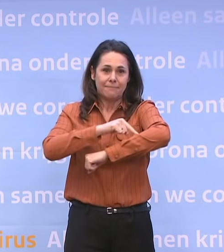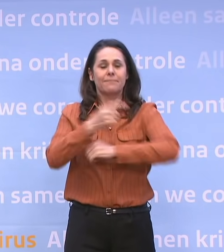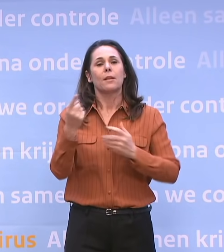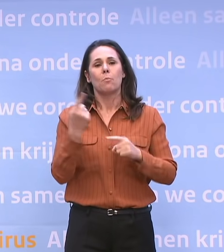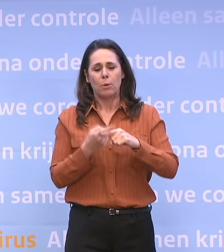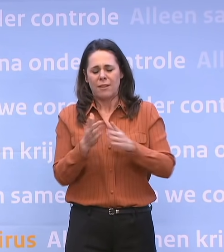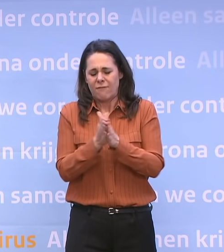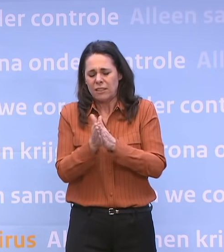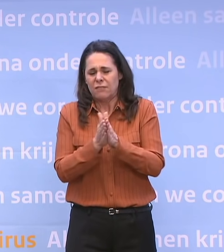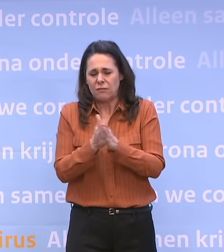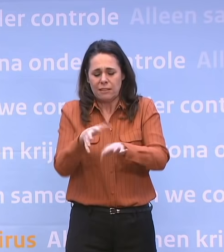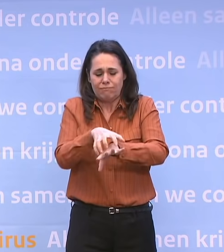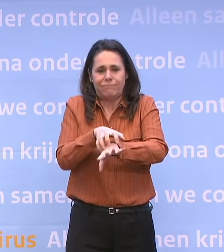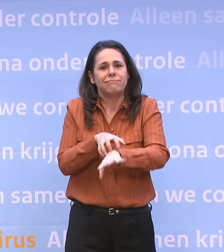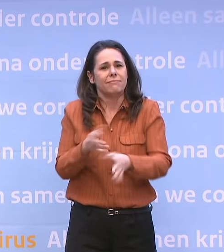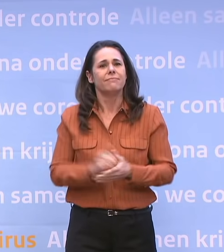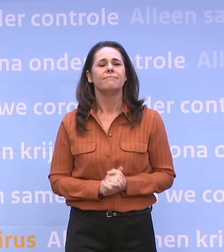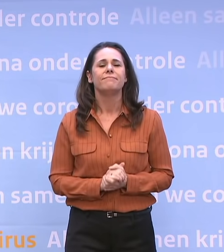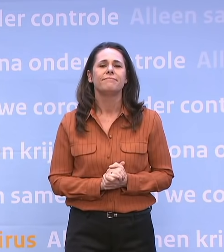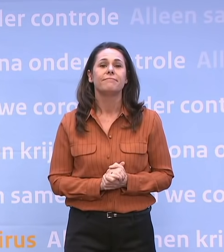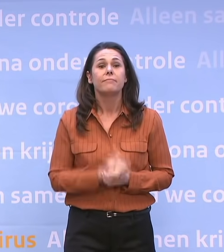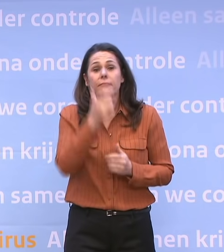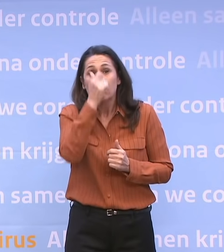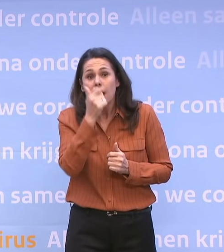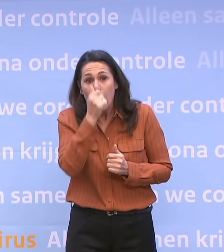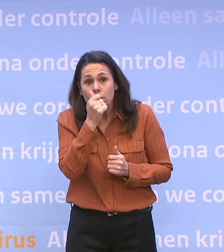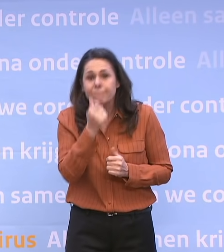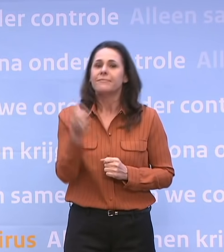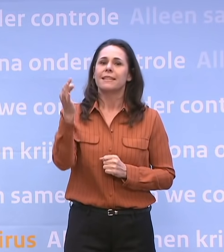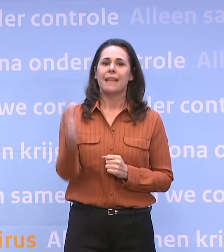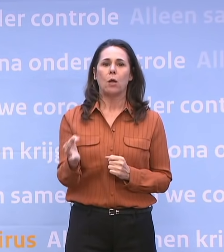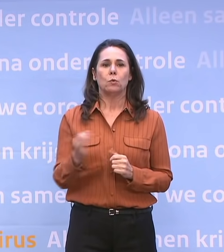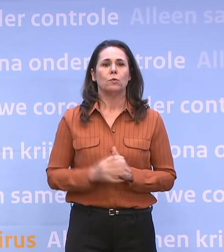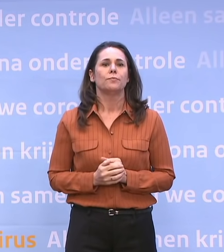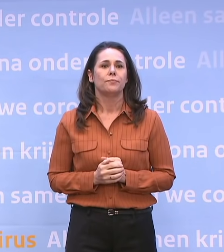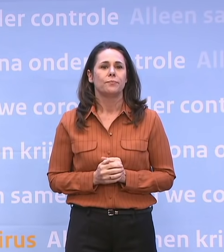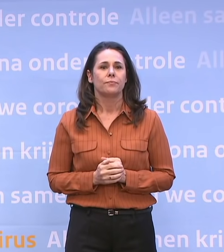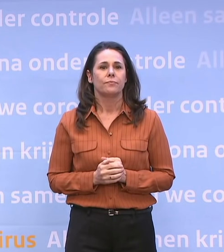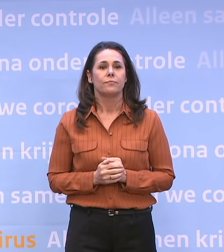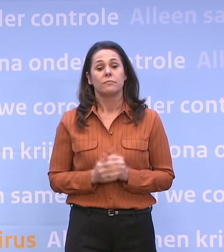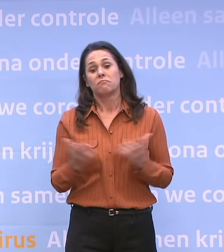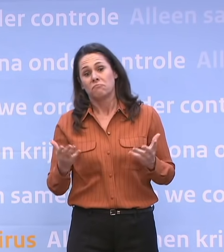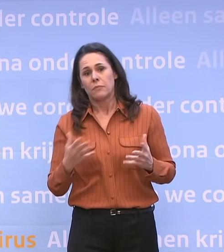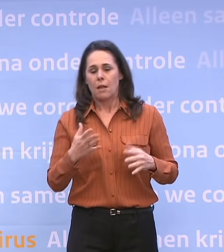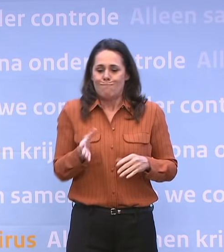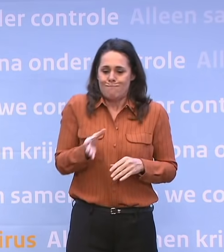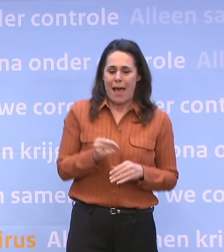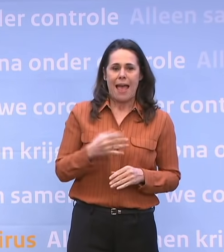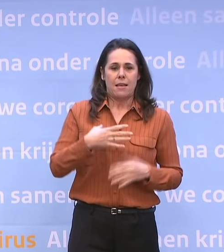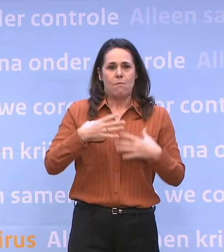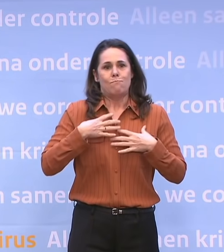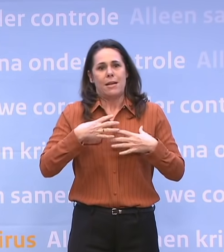stuk. Als we verkouden zijn, blijven we thuis. En als er ook nog benauwdheid en of koorts bij